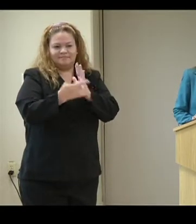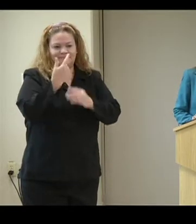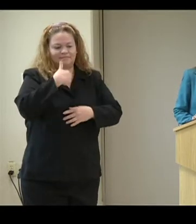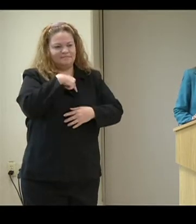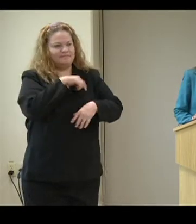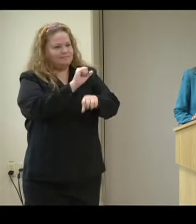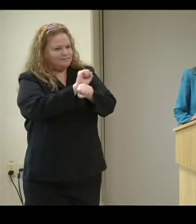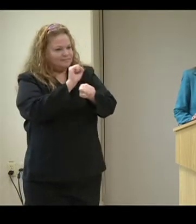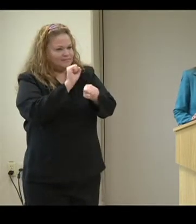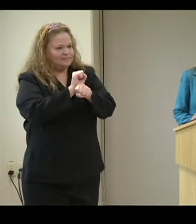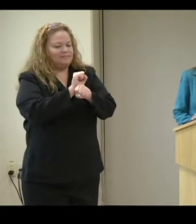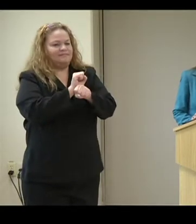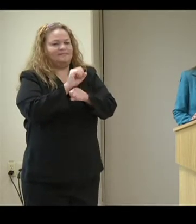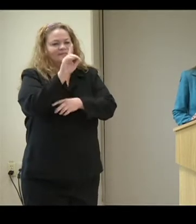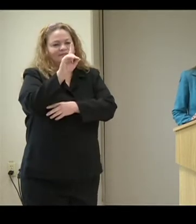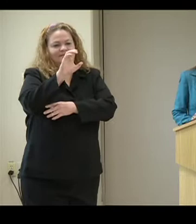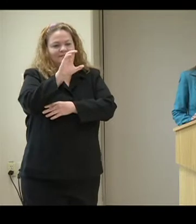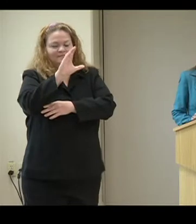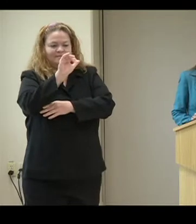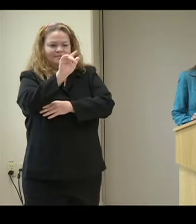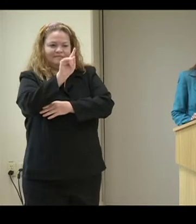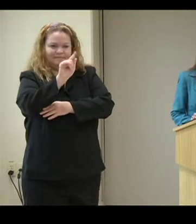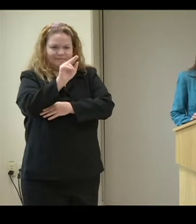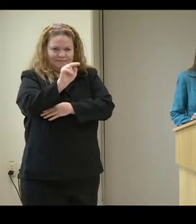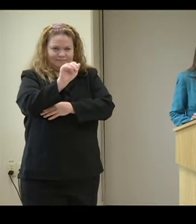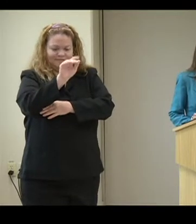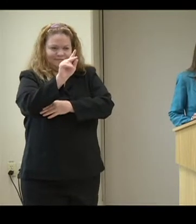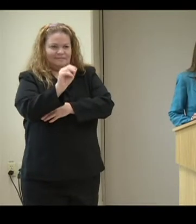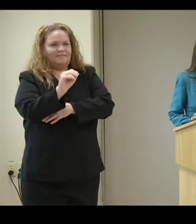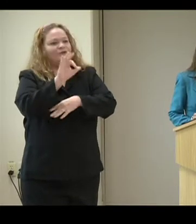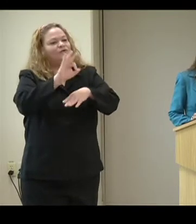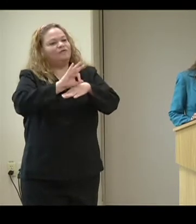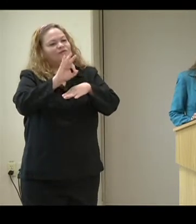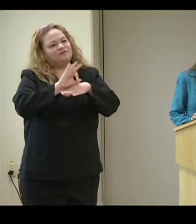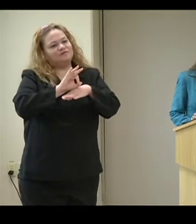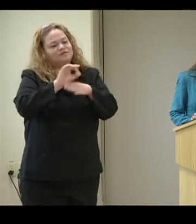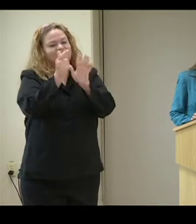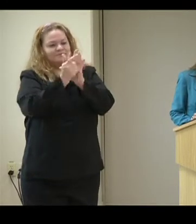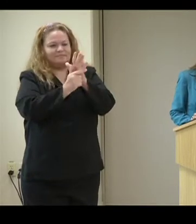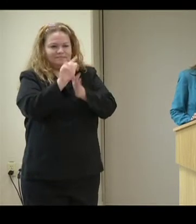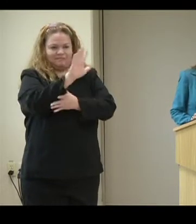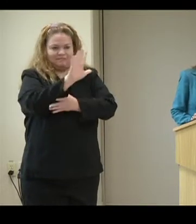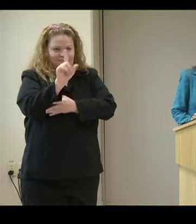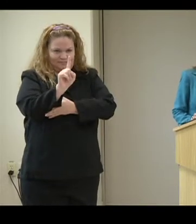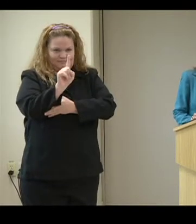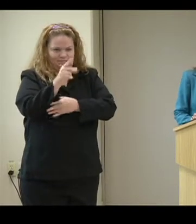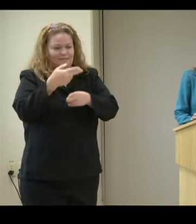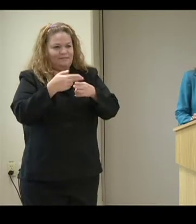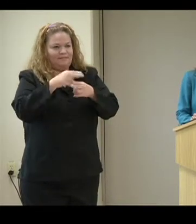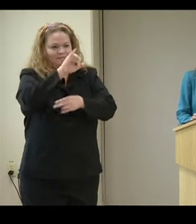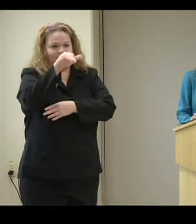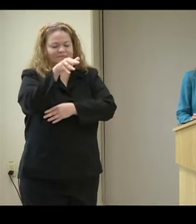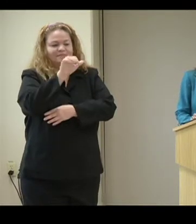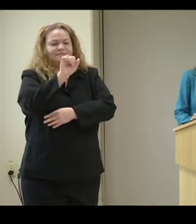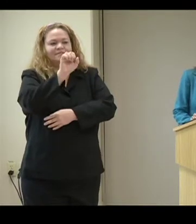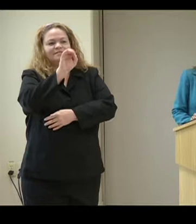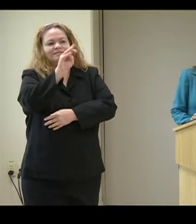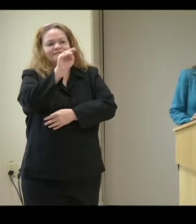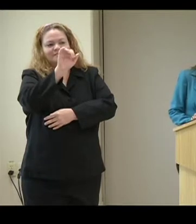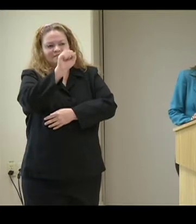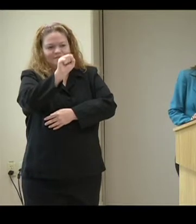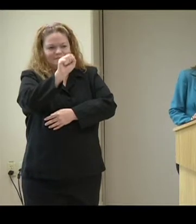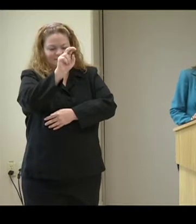trabajando a través del decanato de administración y la oficina que atiende los asuntos de ley 51 Mi nombre es Jazmín Ocasio